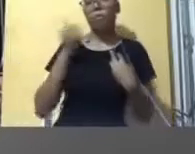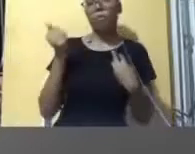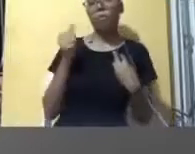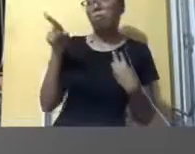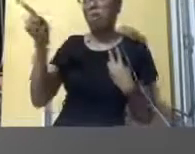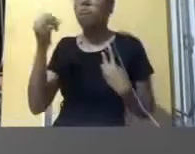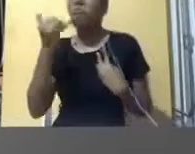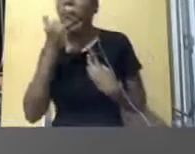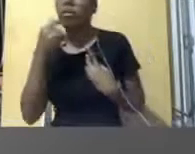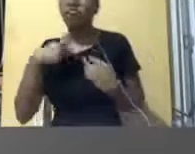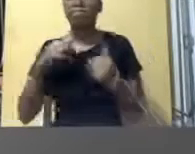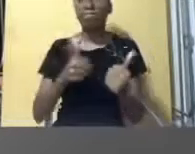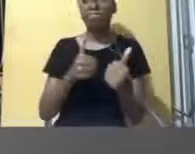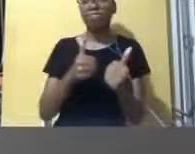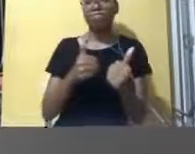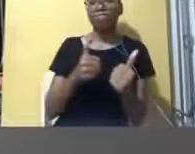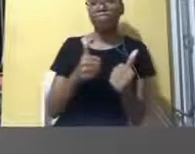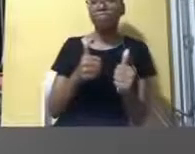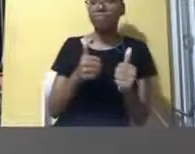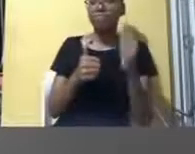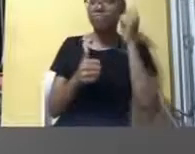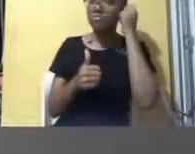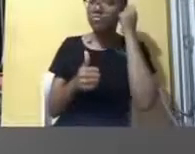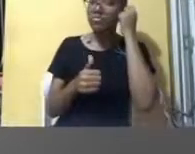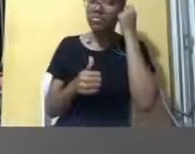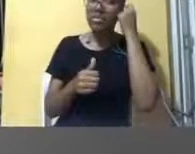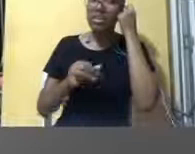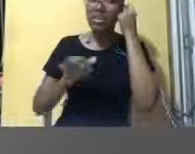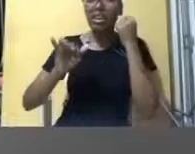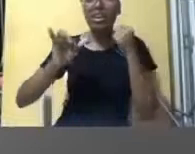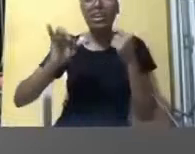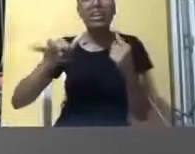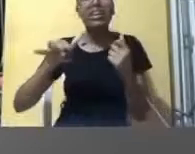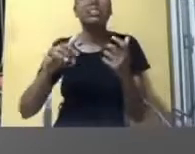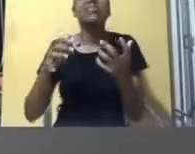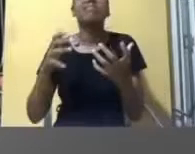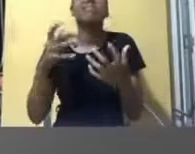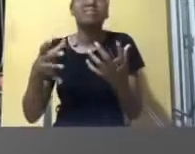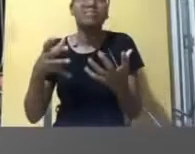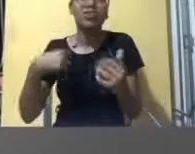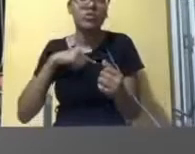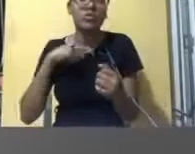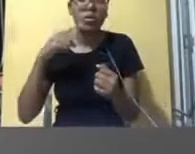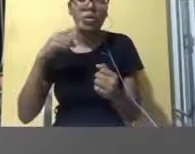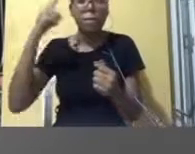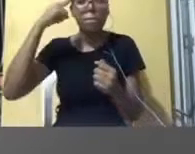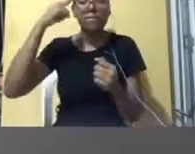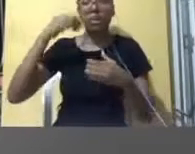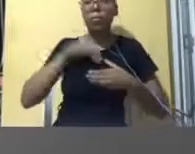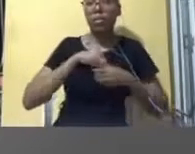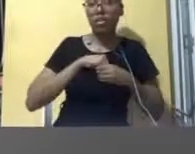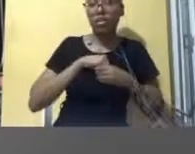bien. Esto es algo que sin dar cuenta nosotros tenemos por dentro, porque